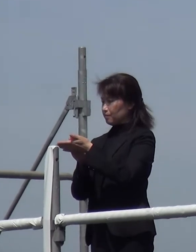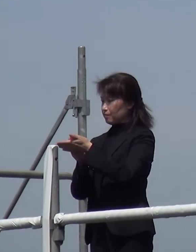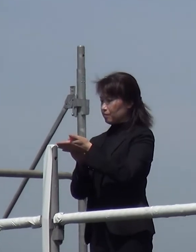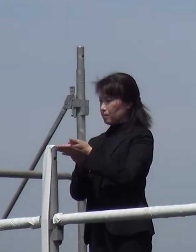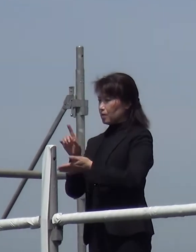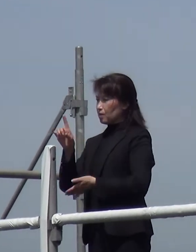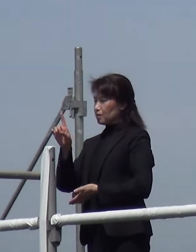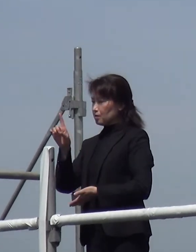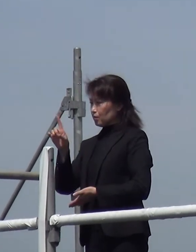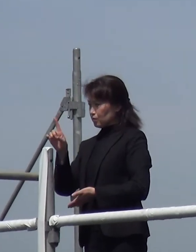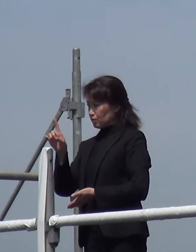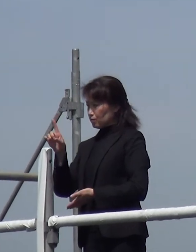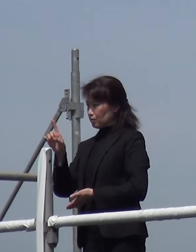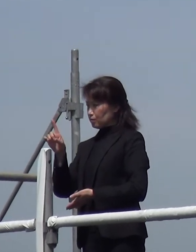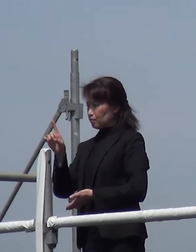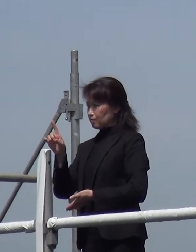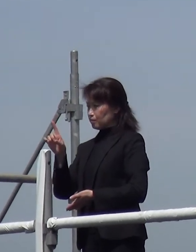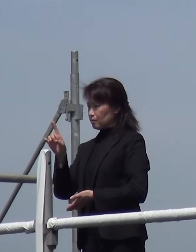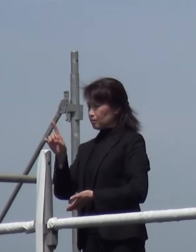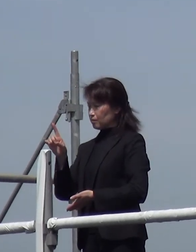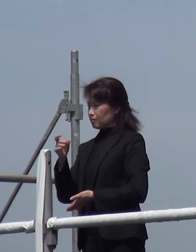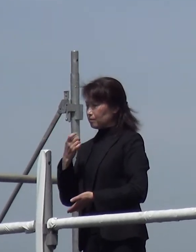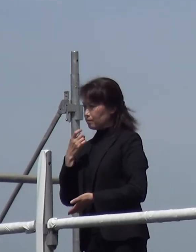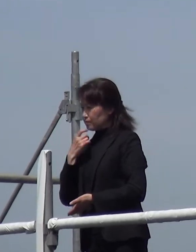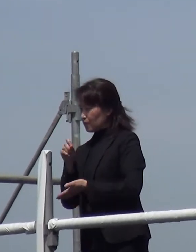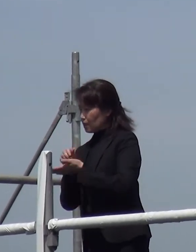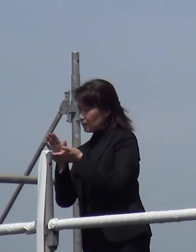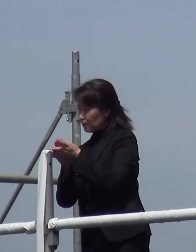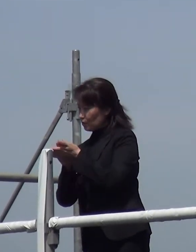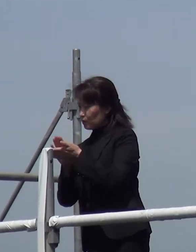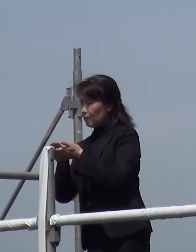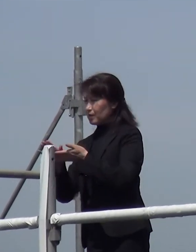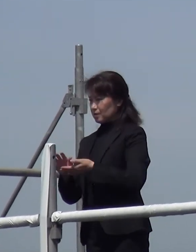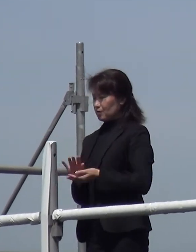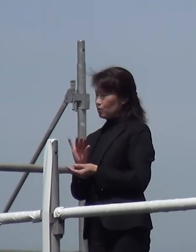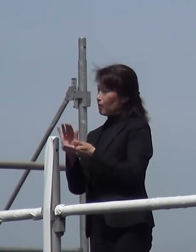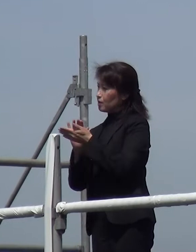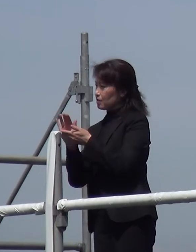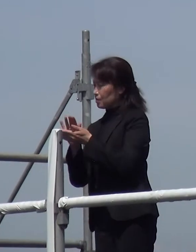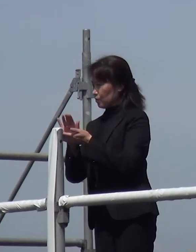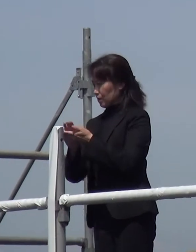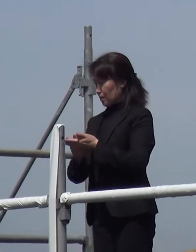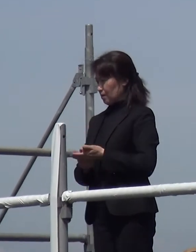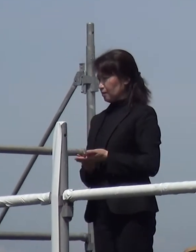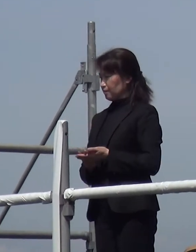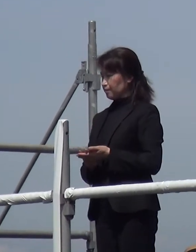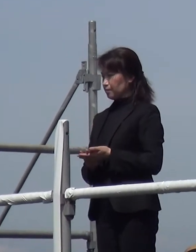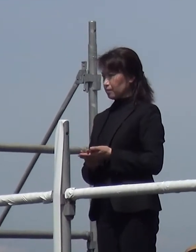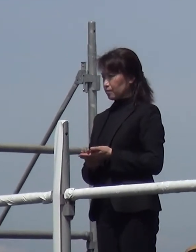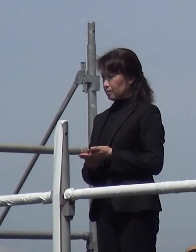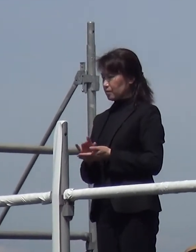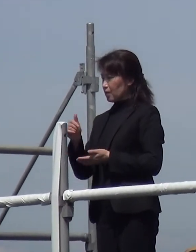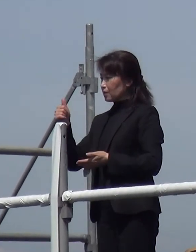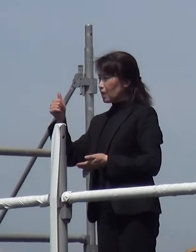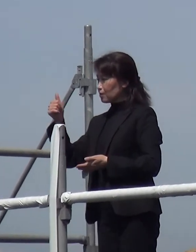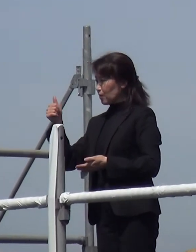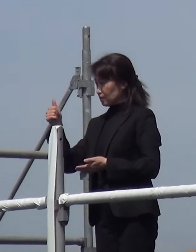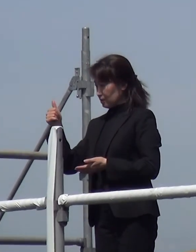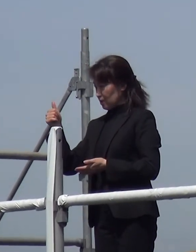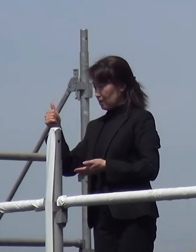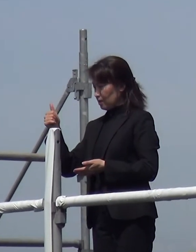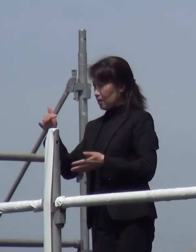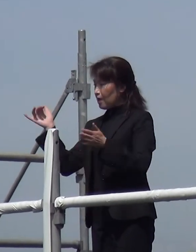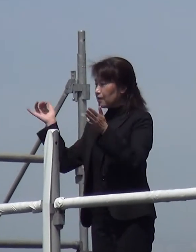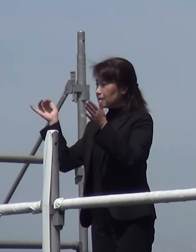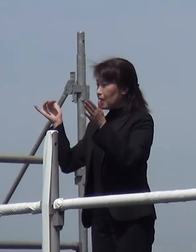一つスペインからの記事が合わせて載っておりました。それはギュンター・グラスが